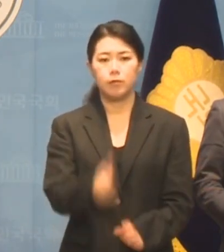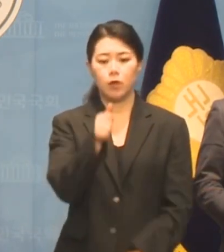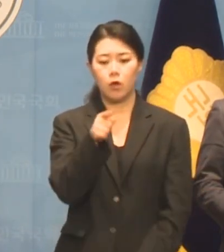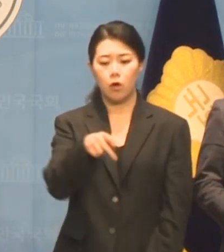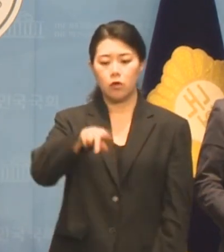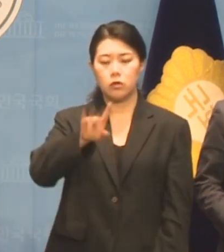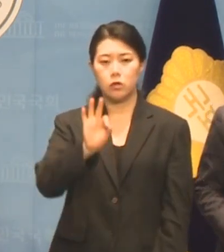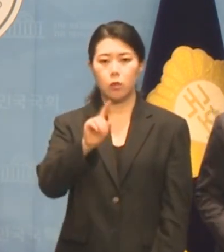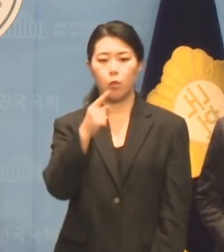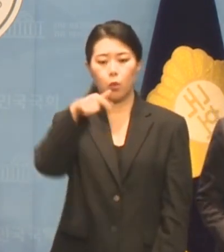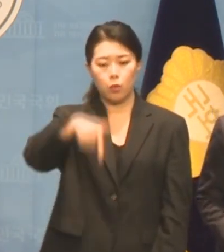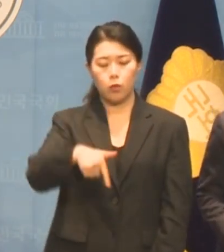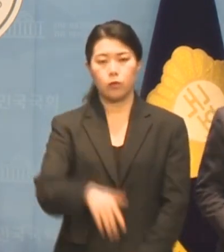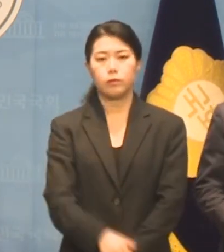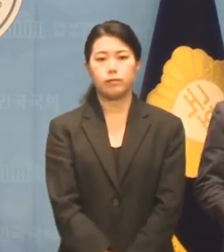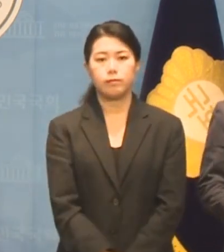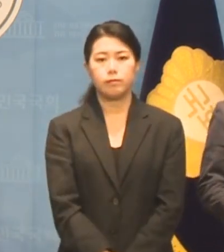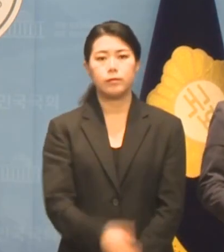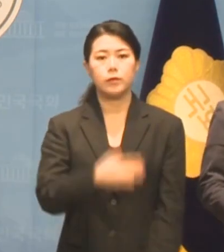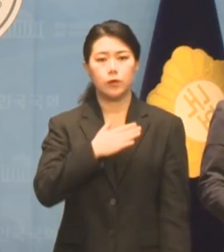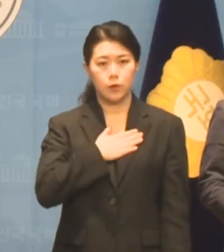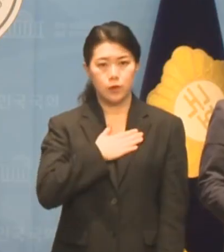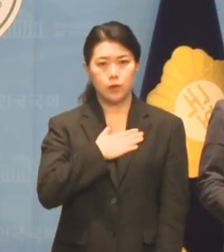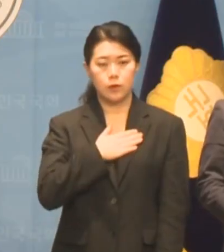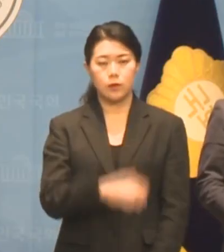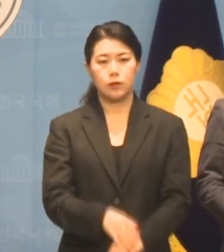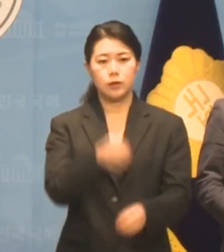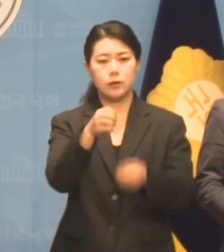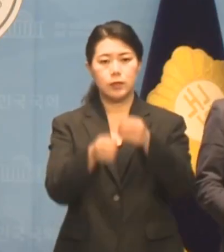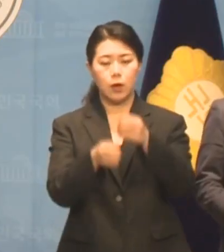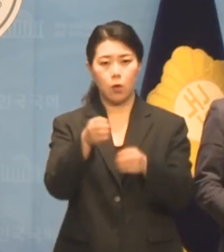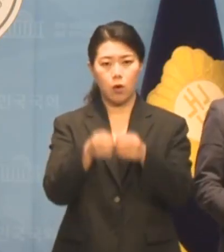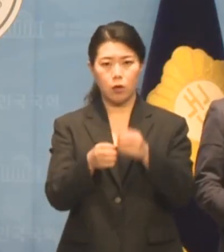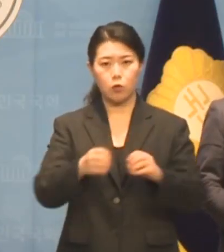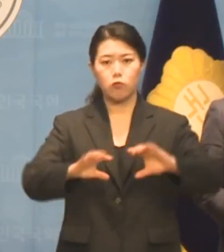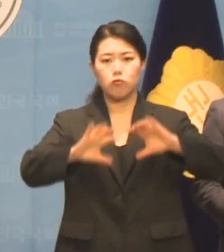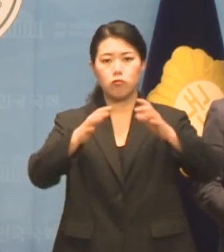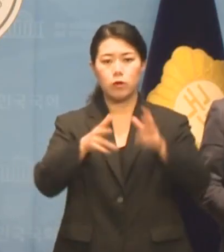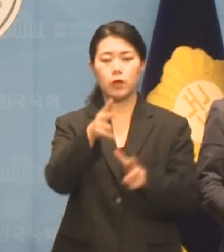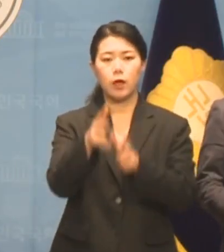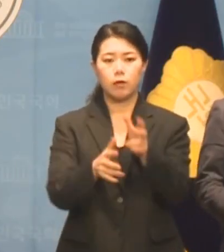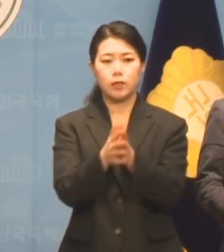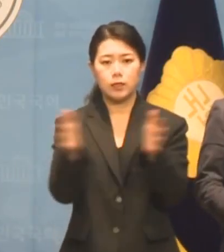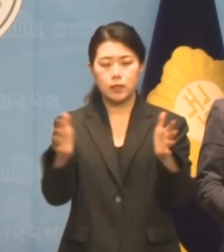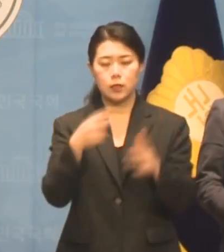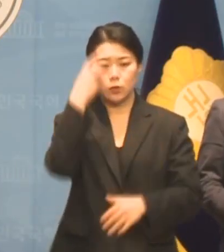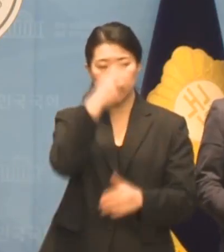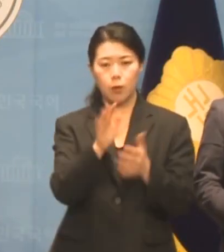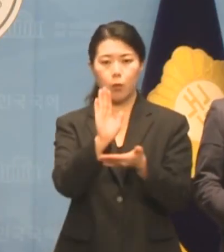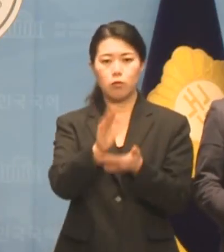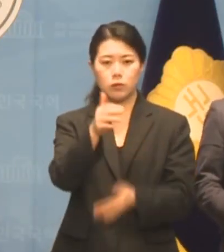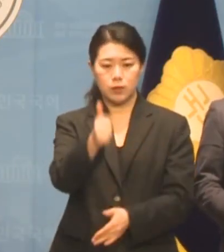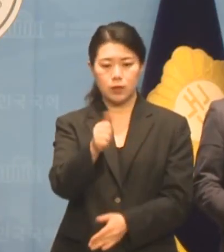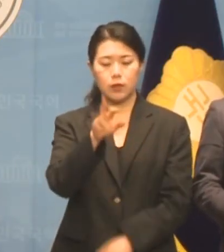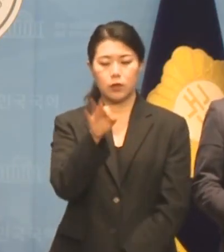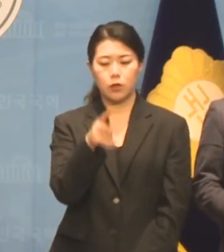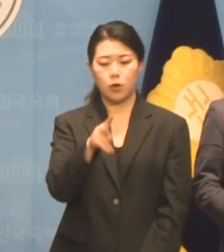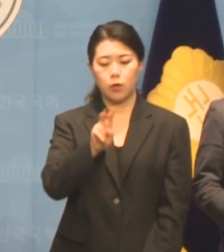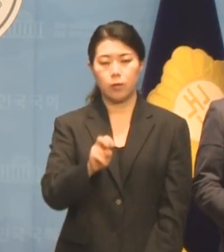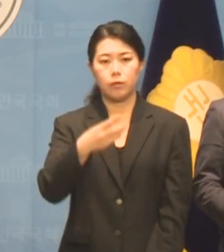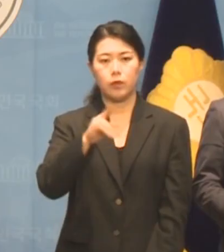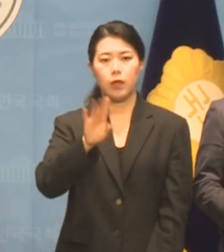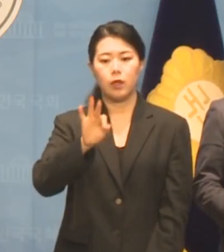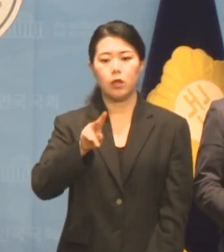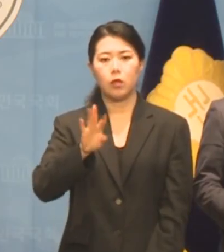허성무 의원이십니다. 저는 창원 첨단 국가산업단지 조사본부장 염태영입니다. 예, 그러면